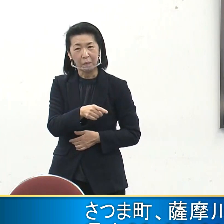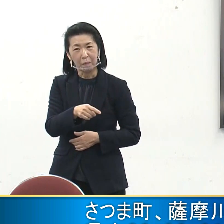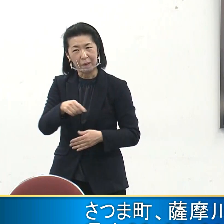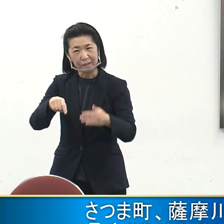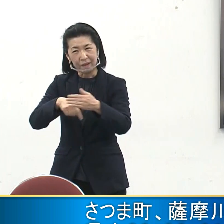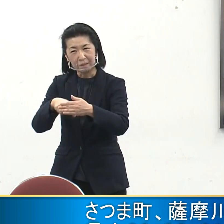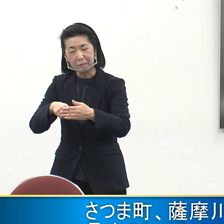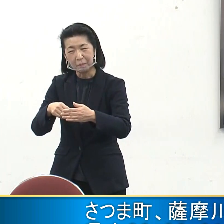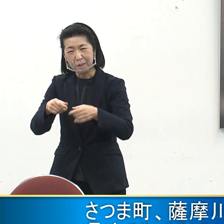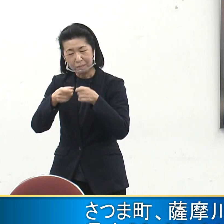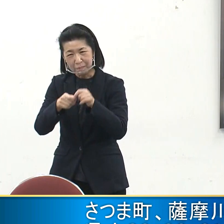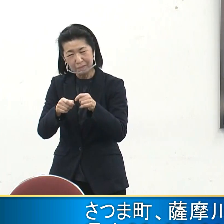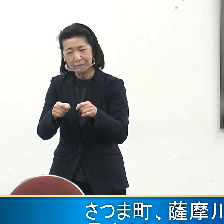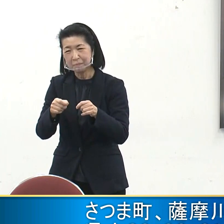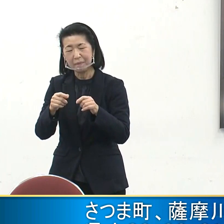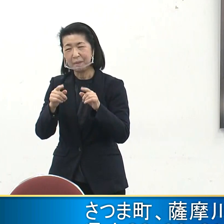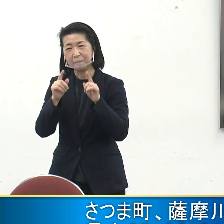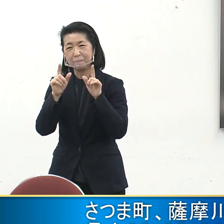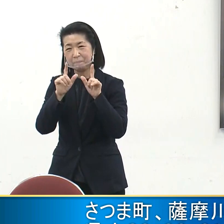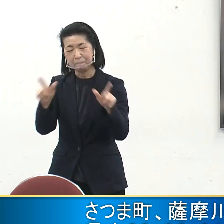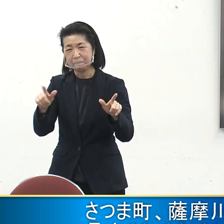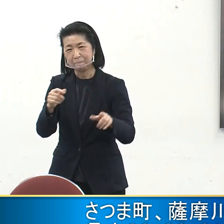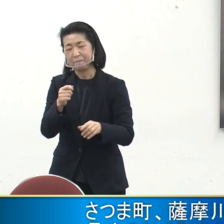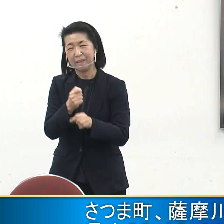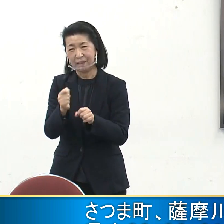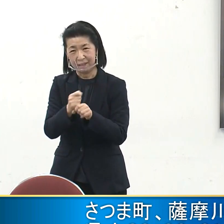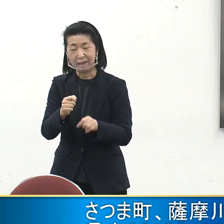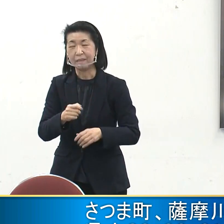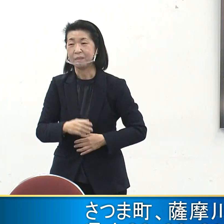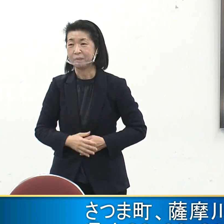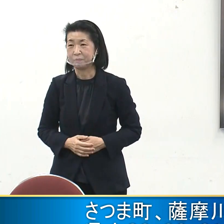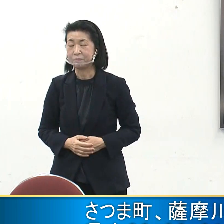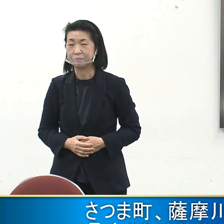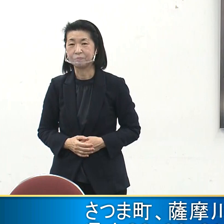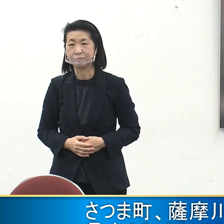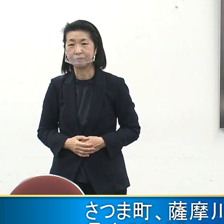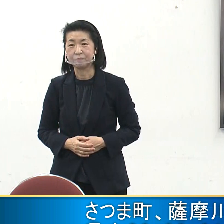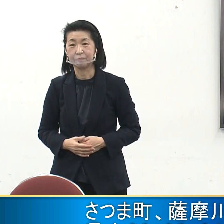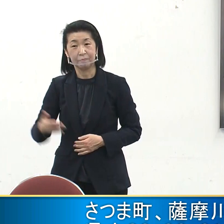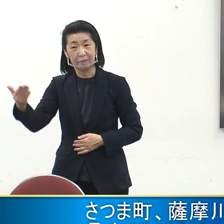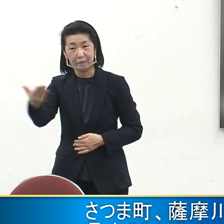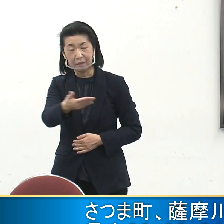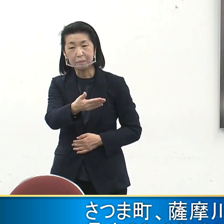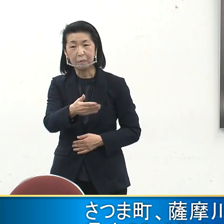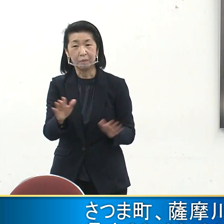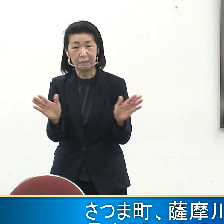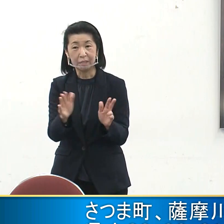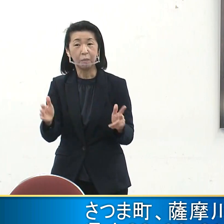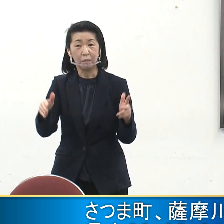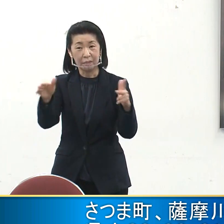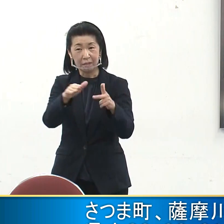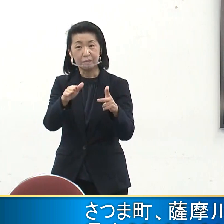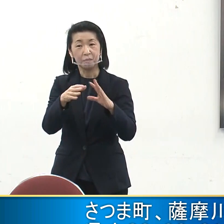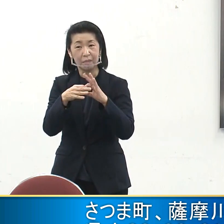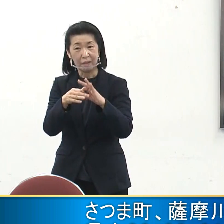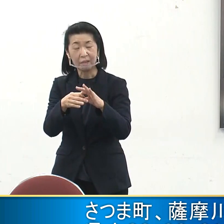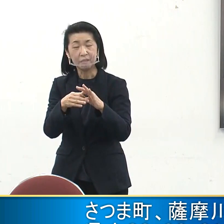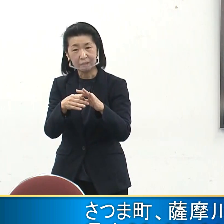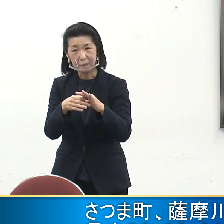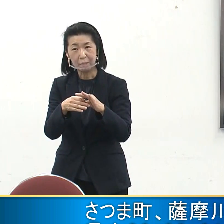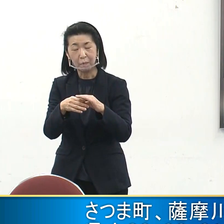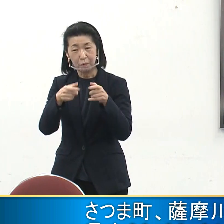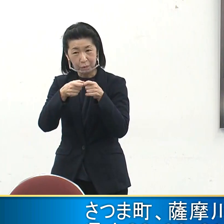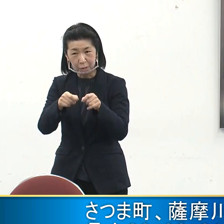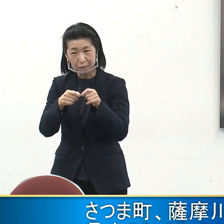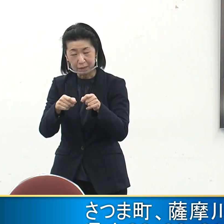し控えたいと思います。 はい、91例目の児童施設に関しても、一般的に児童施設と。 そうですね、はい、そ